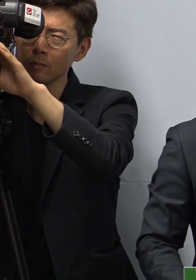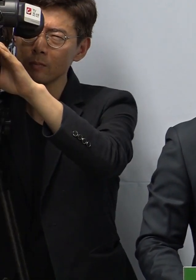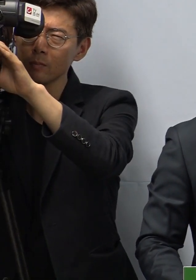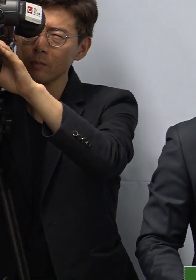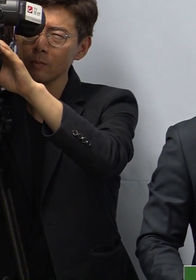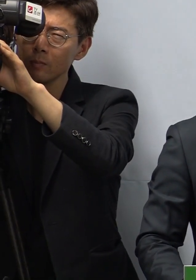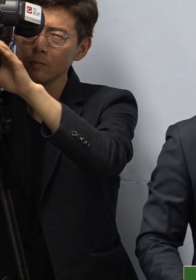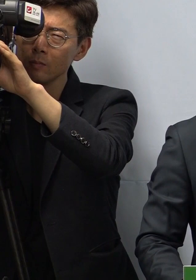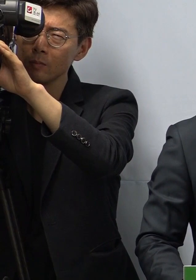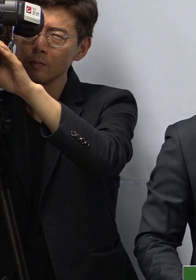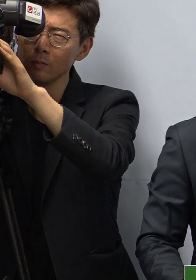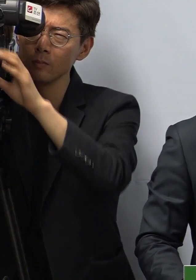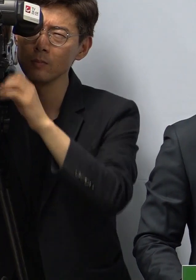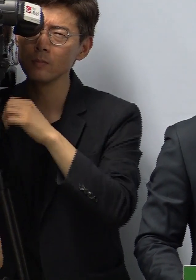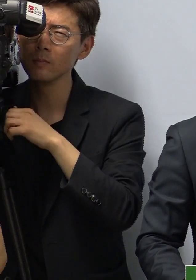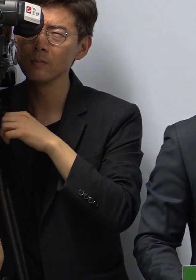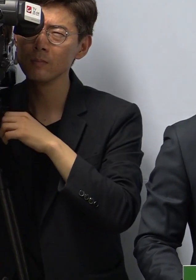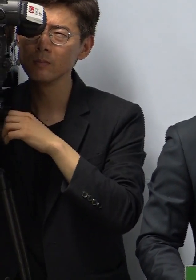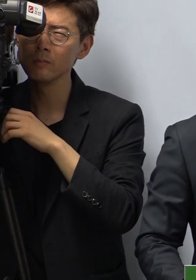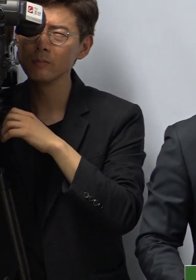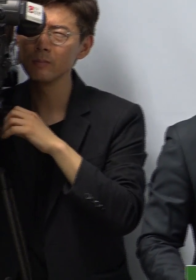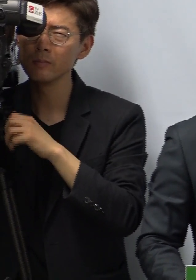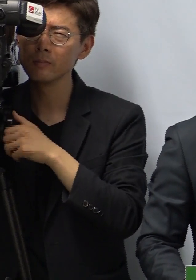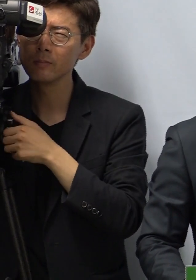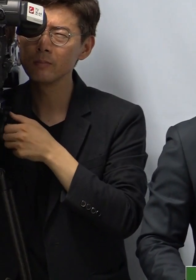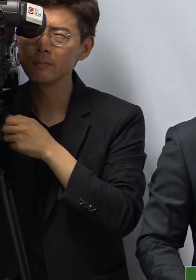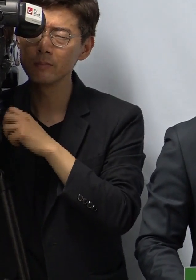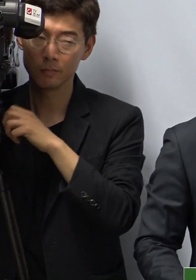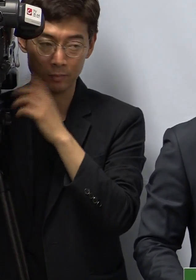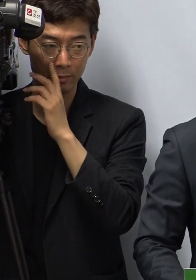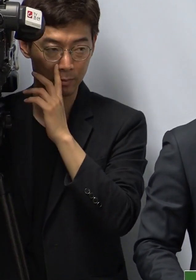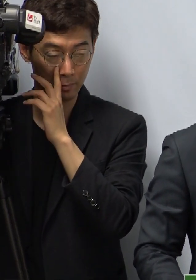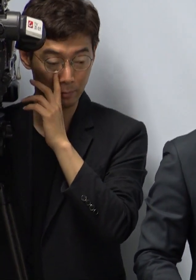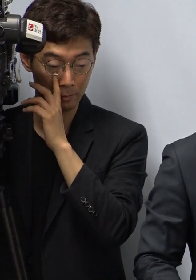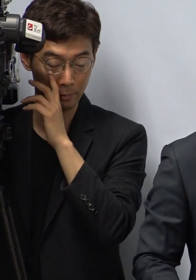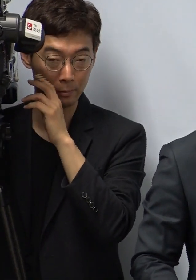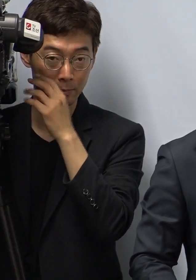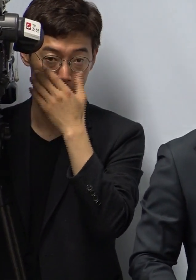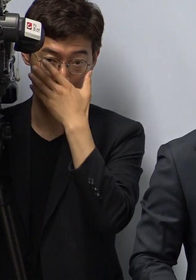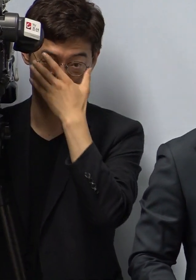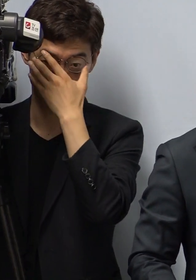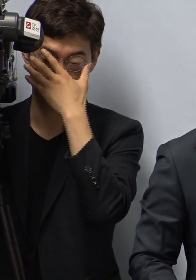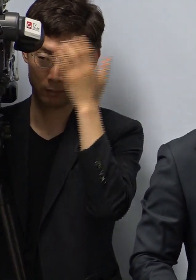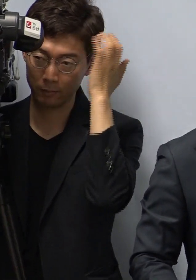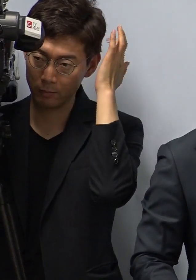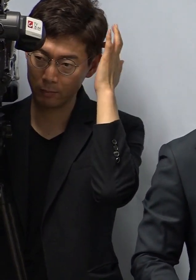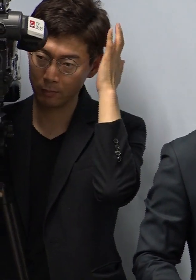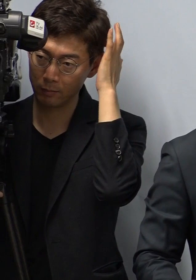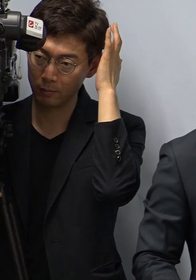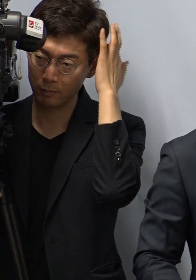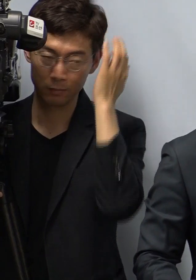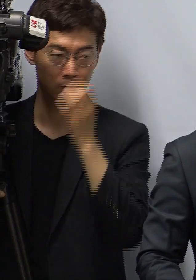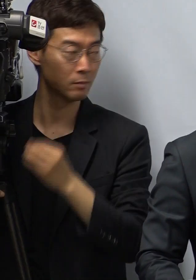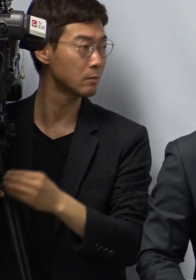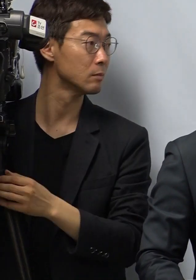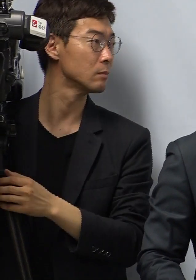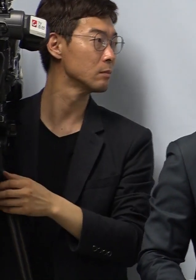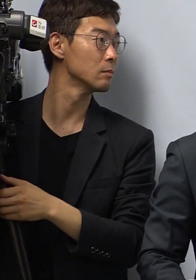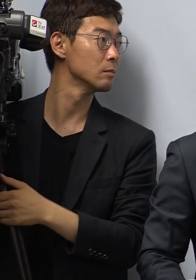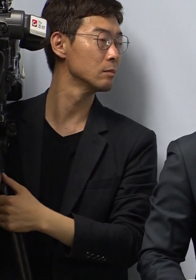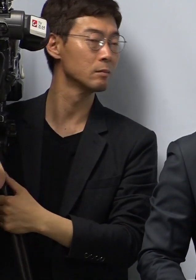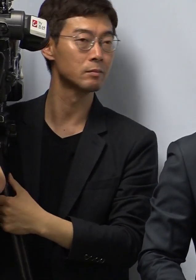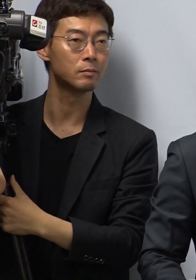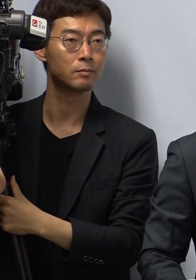더불어민주당을 사랑하는 목포 시민들께 직접 인사를 드리려고 멀리에서 내려오셨습니다. 그분들을